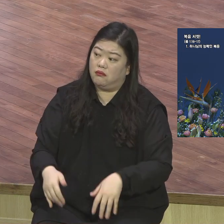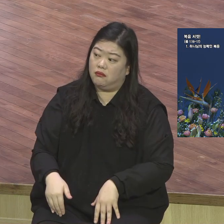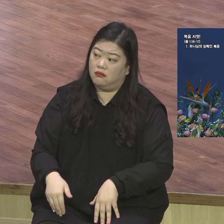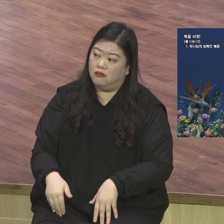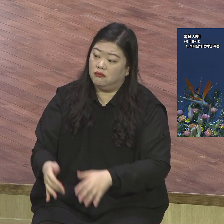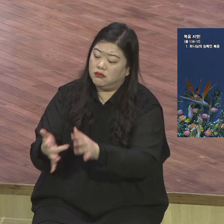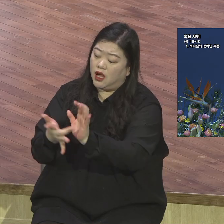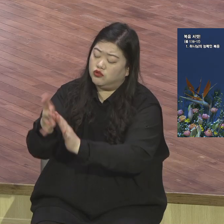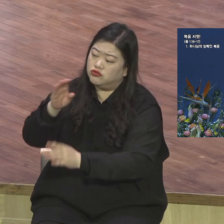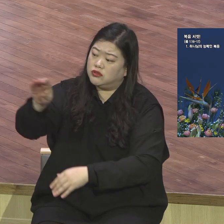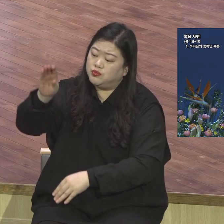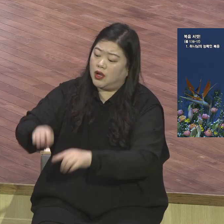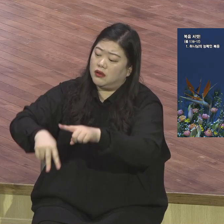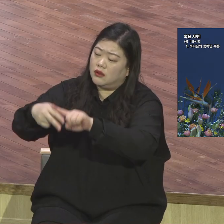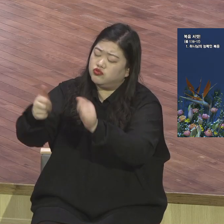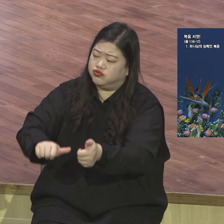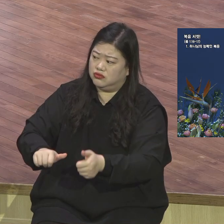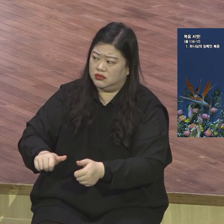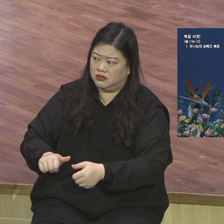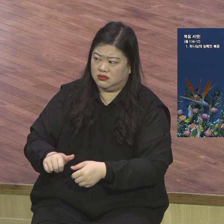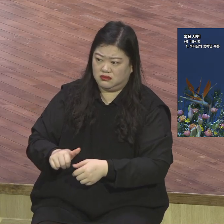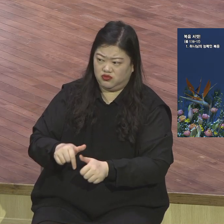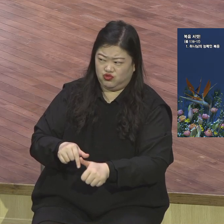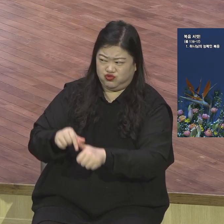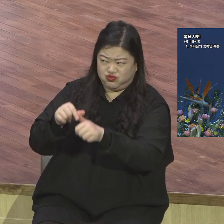인류를 구원하러 온 그리스도냐?